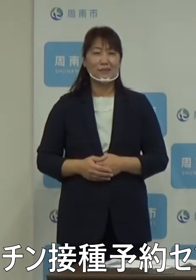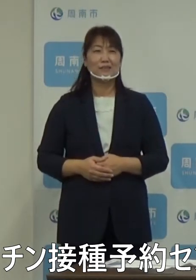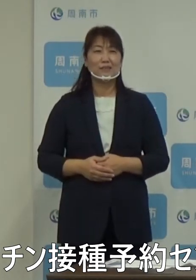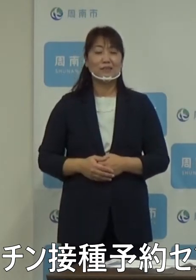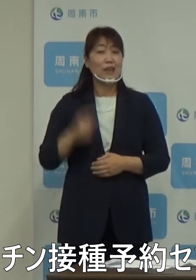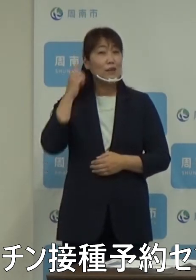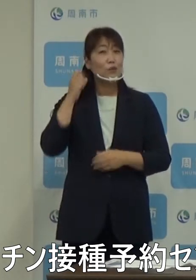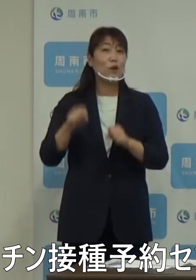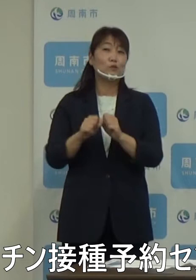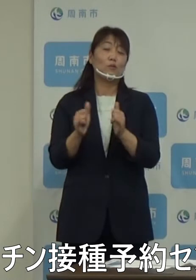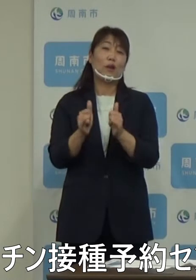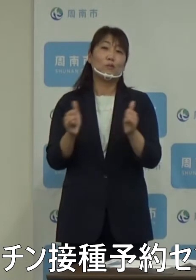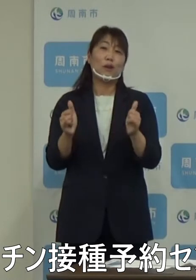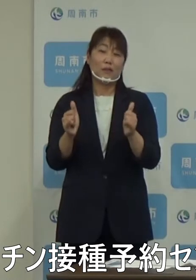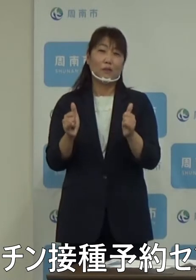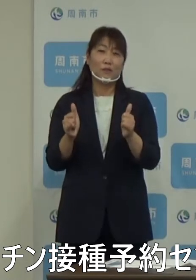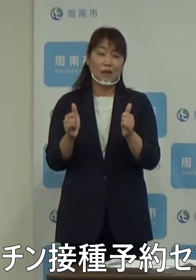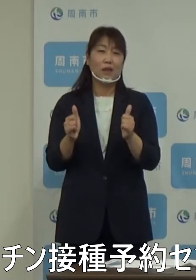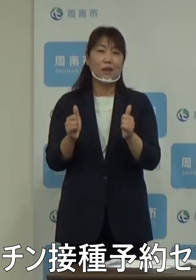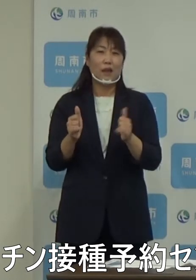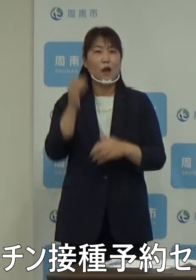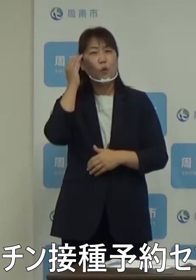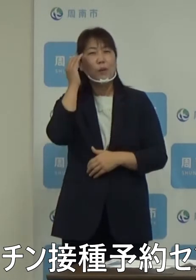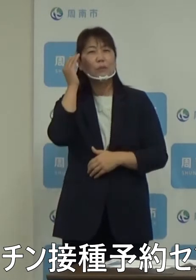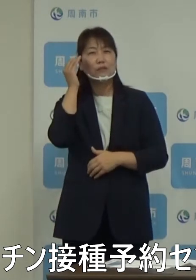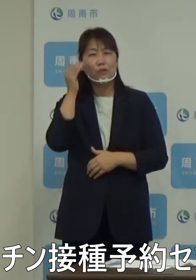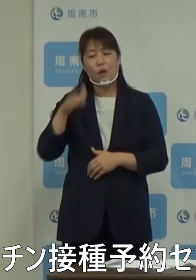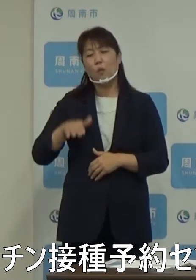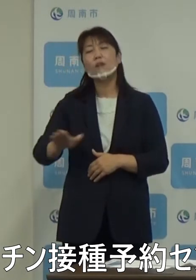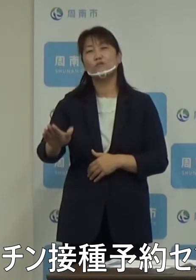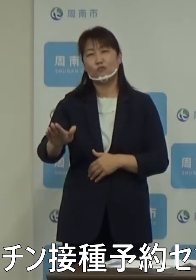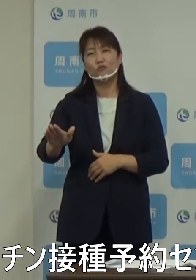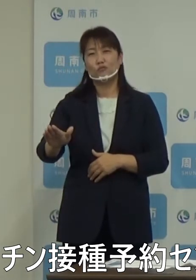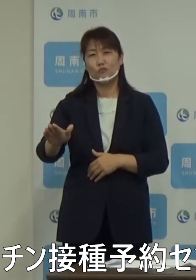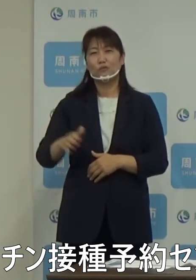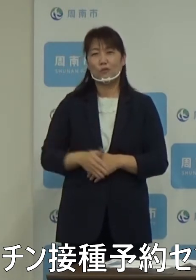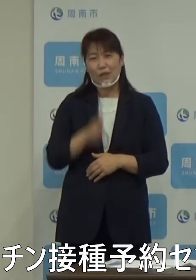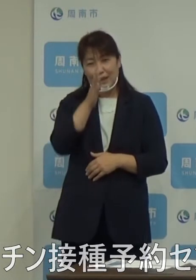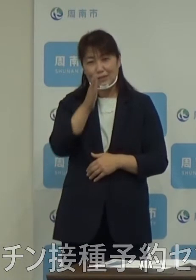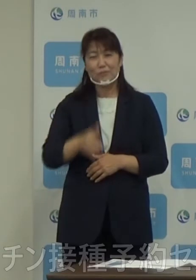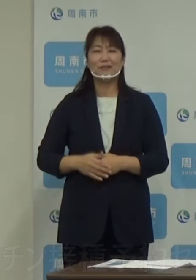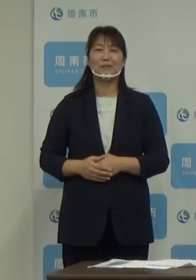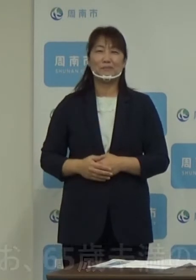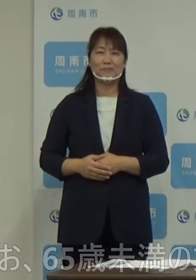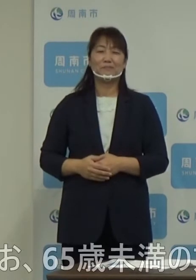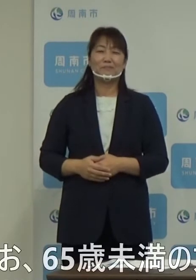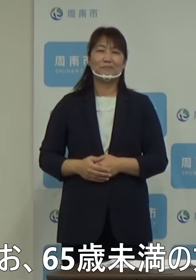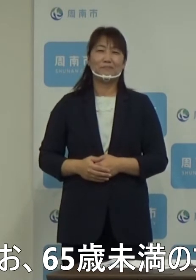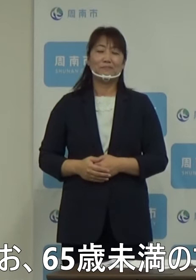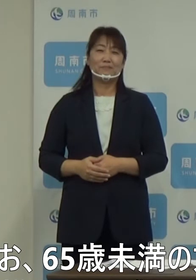聴覚に障害がある方は本当に困ってらっしゃいますので、ぜひ啓発の方よろしくお願いいたします。